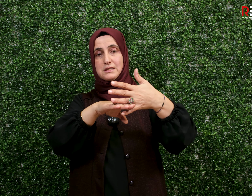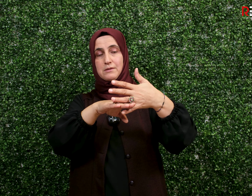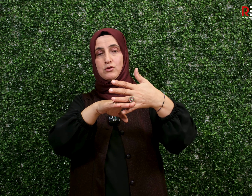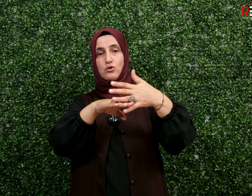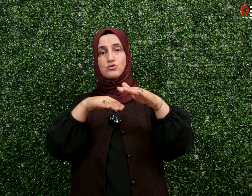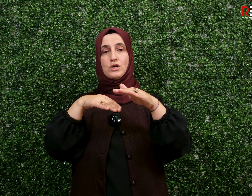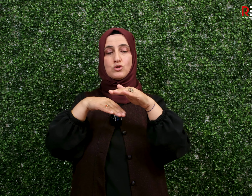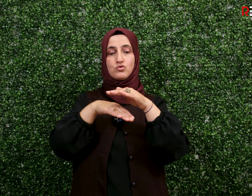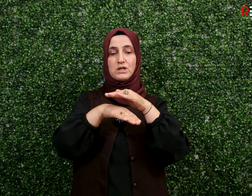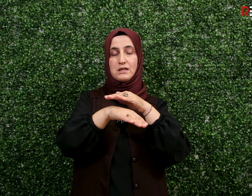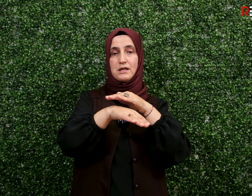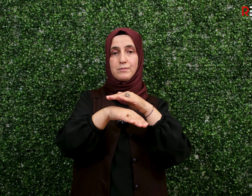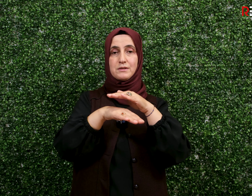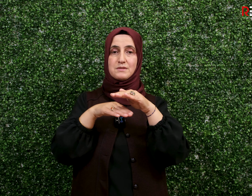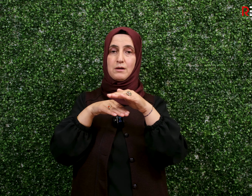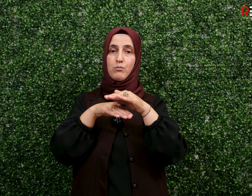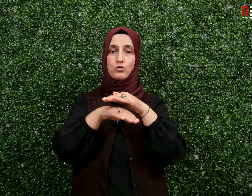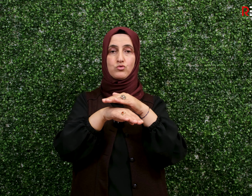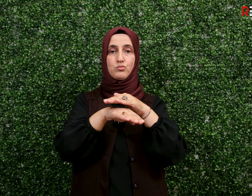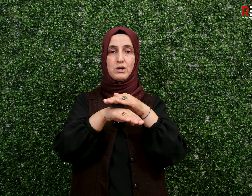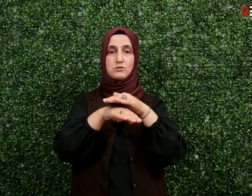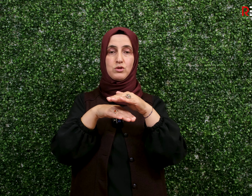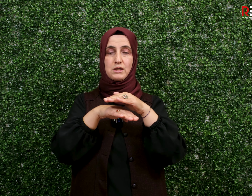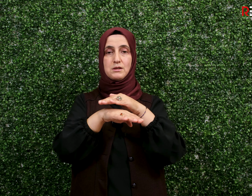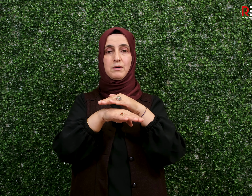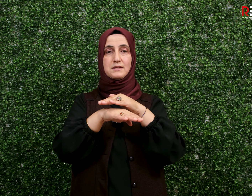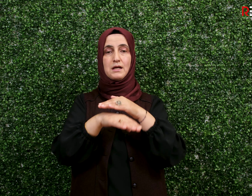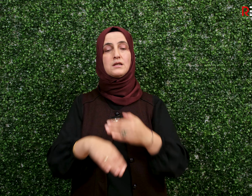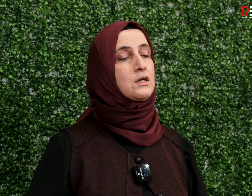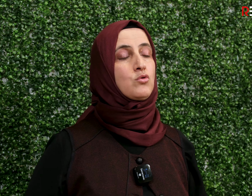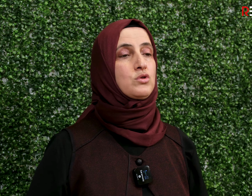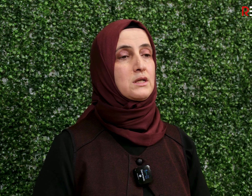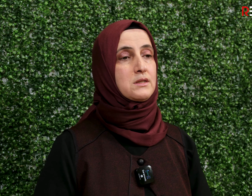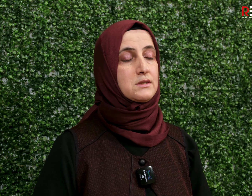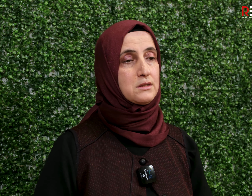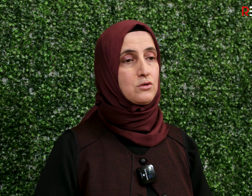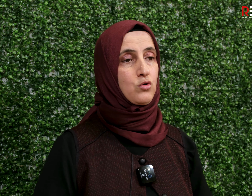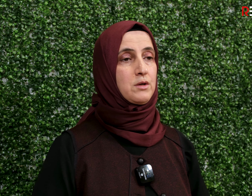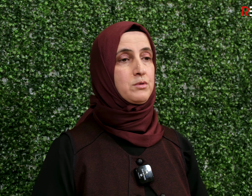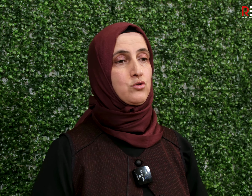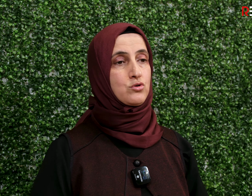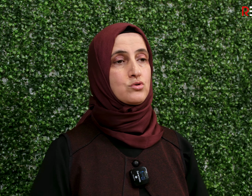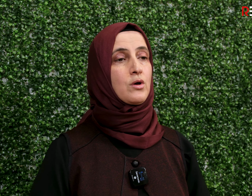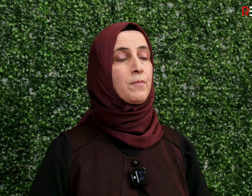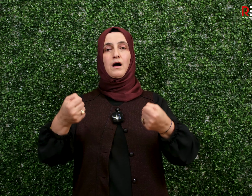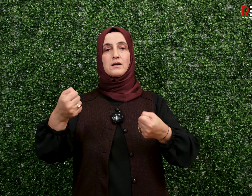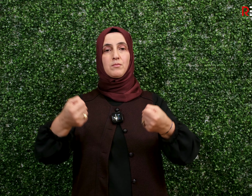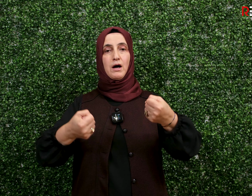diyebiliyoruz. Şu şekilde yaptığımızda bodrum katı olarak da bazen kullanıldığını görebiliyoruz. Araba.